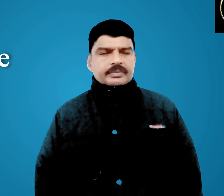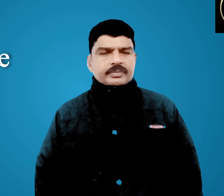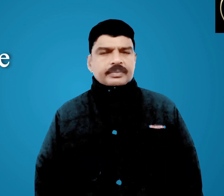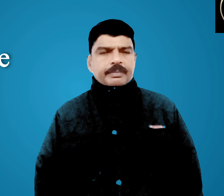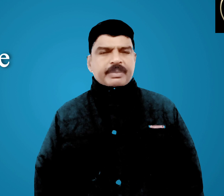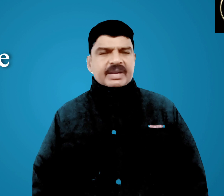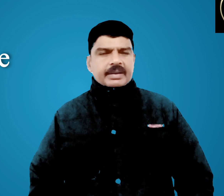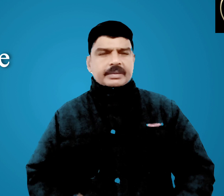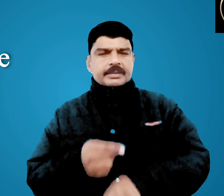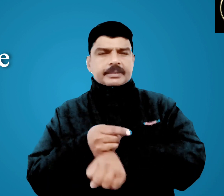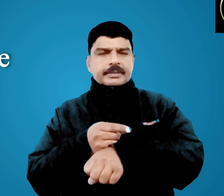मिनट